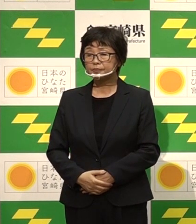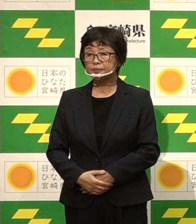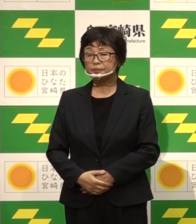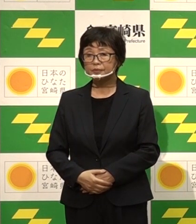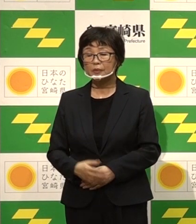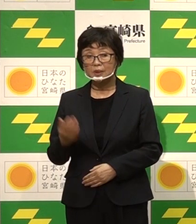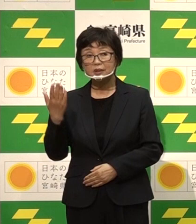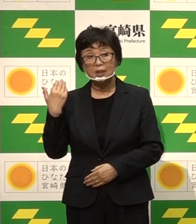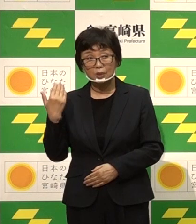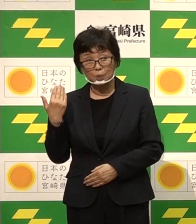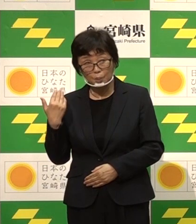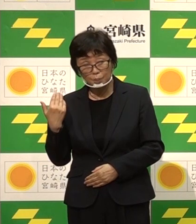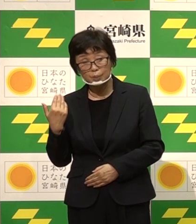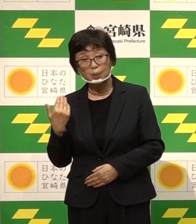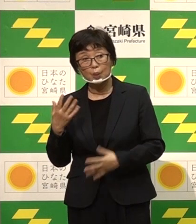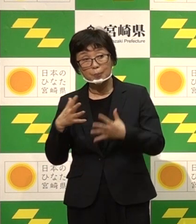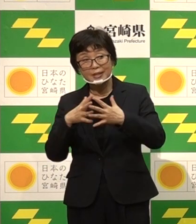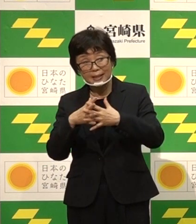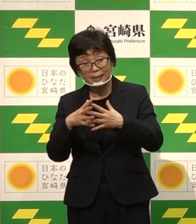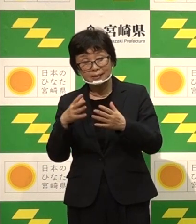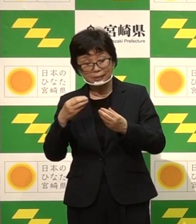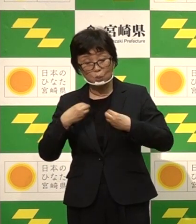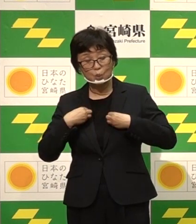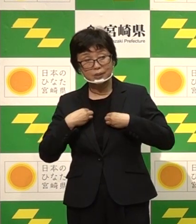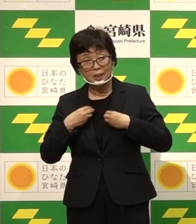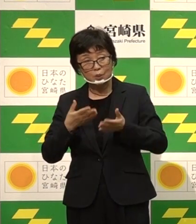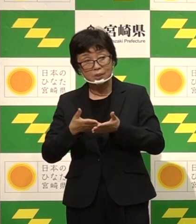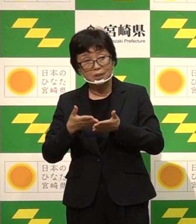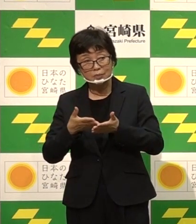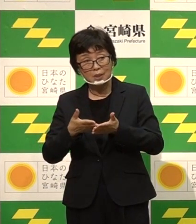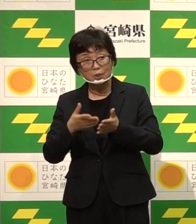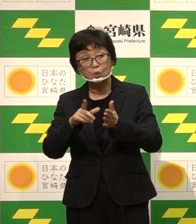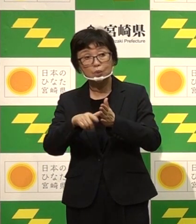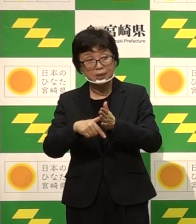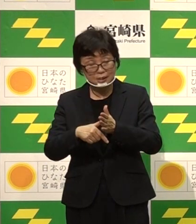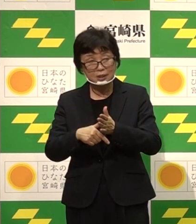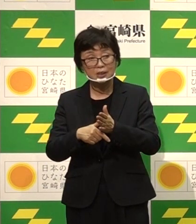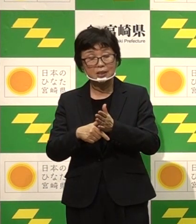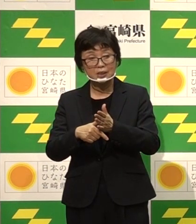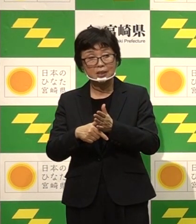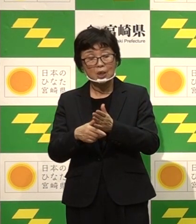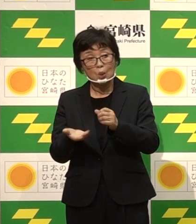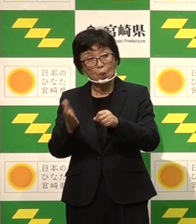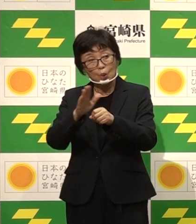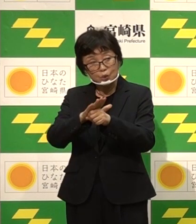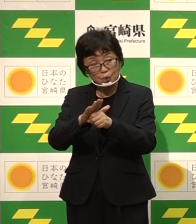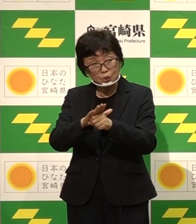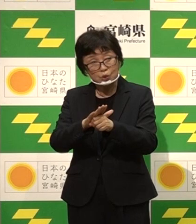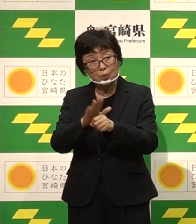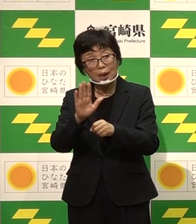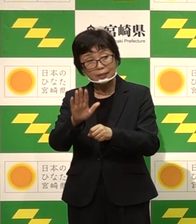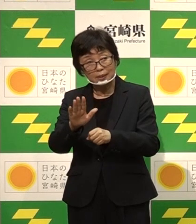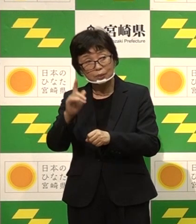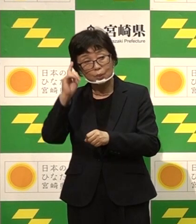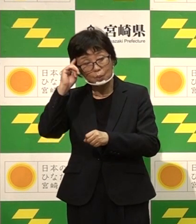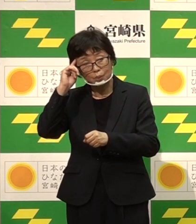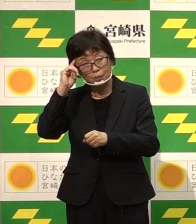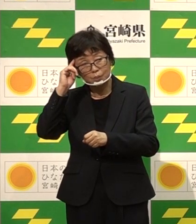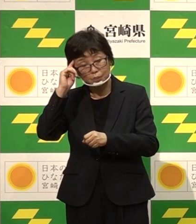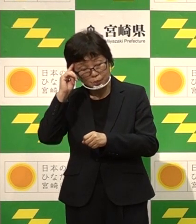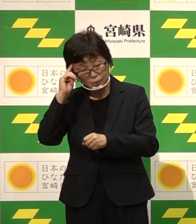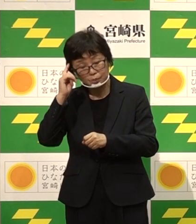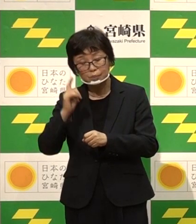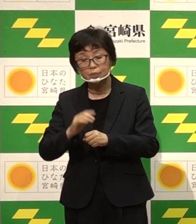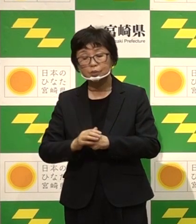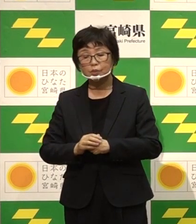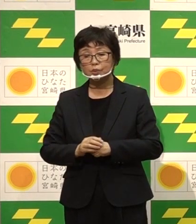範囲 でお 願いします。 はい、先ほど見出し要請の説明の中で補足も兼ねて申し上げます